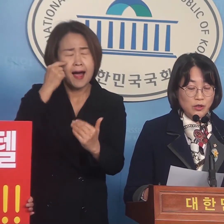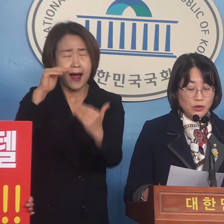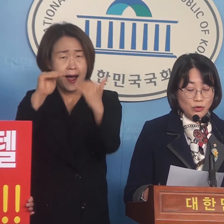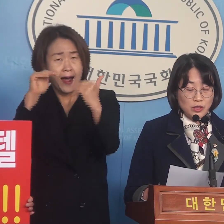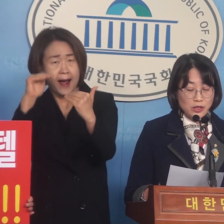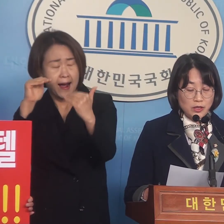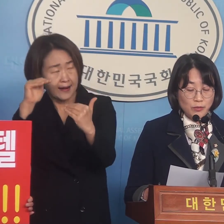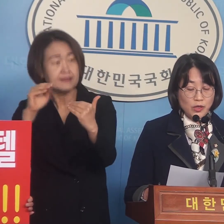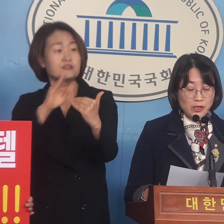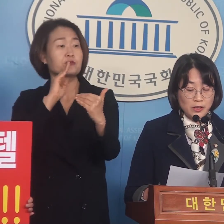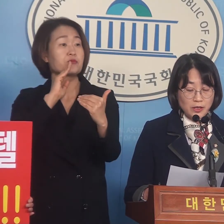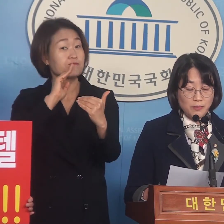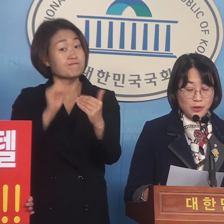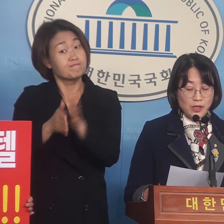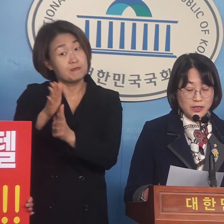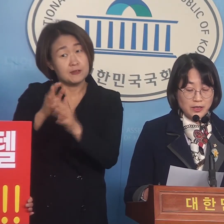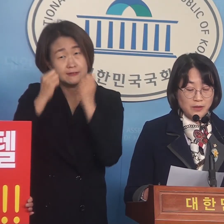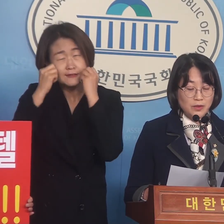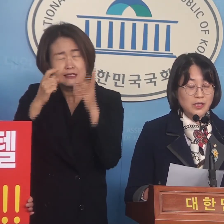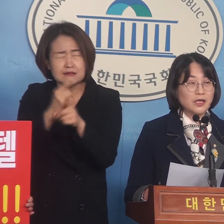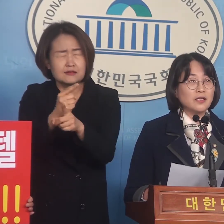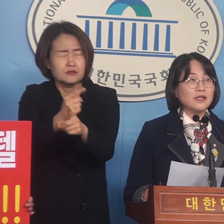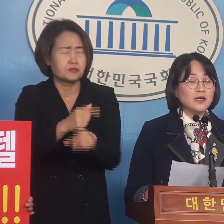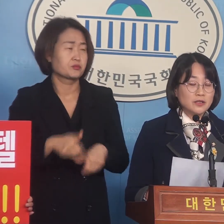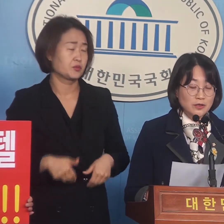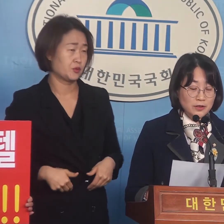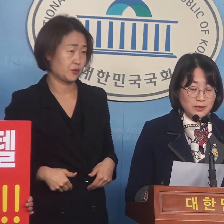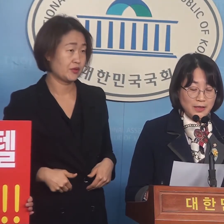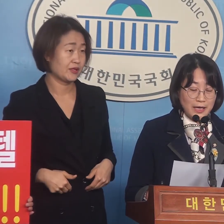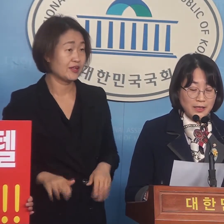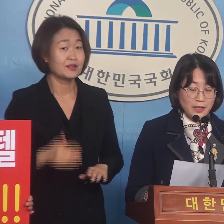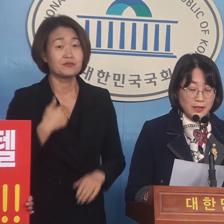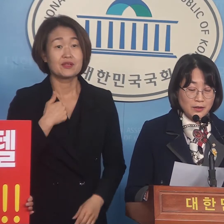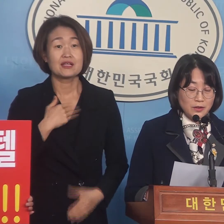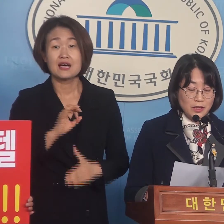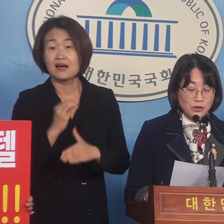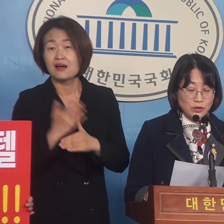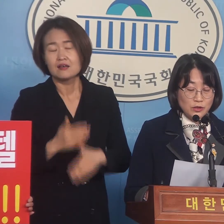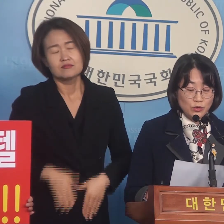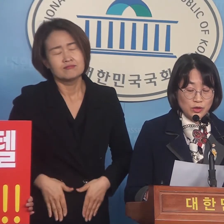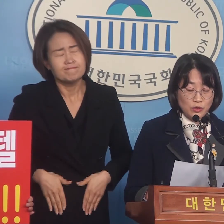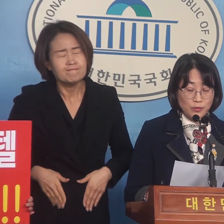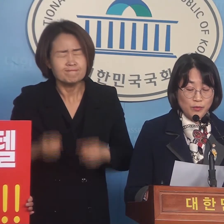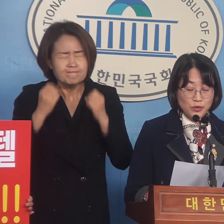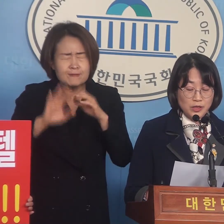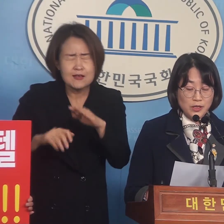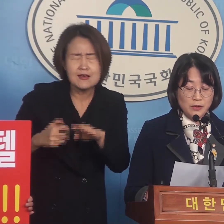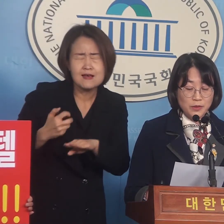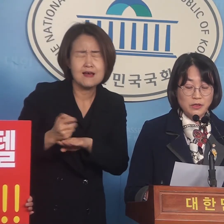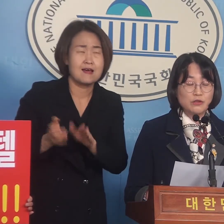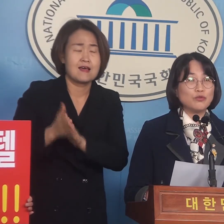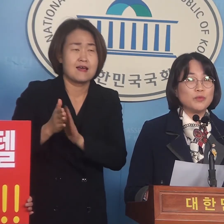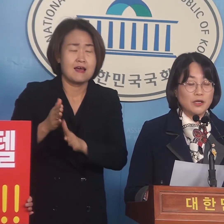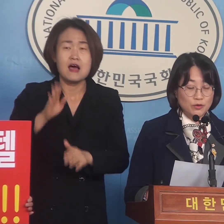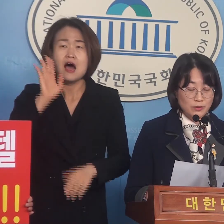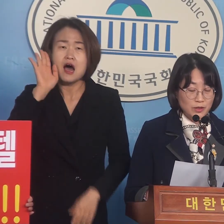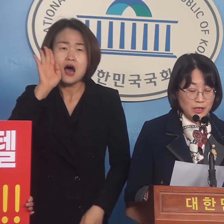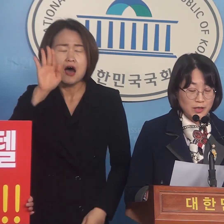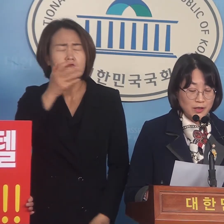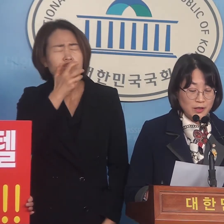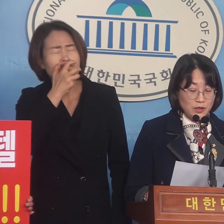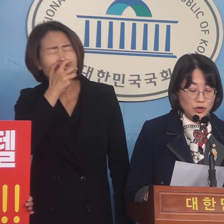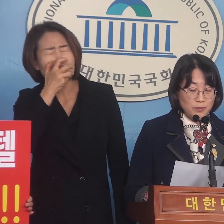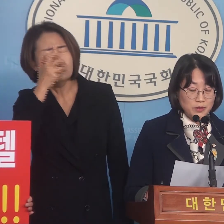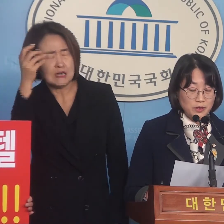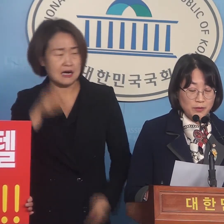맞춰 도시 리모델링이 필요한 시기입니다. 저는 안양의 따뜻한 혁신도시로 변모시킬 비전을 준비하고